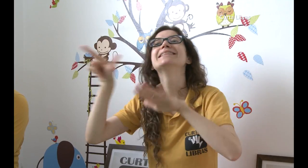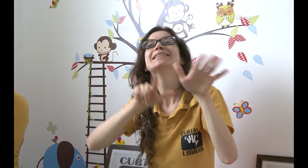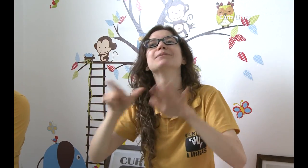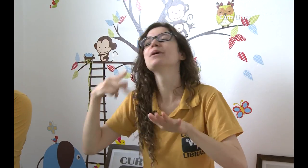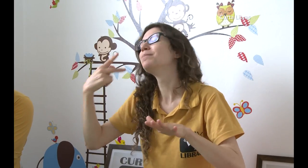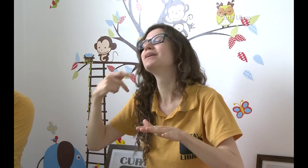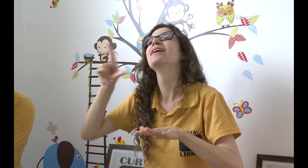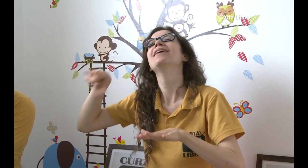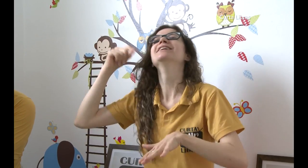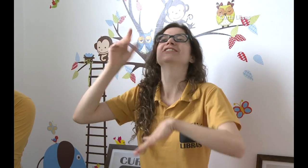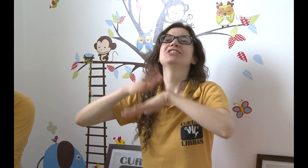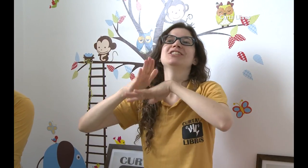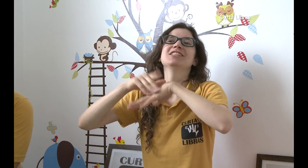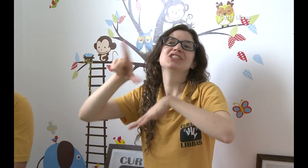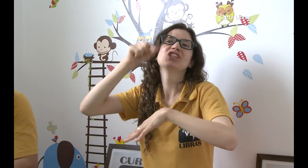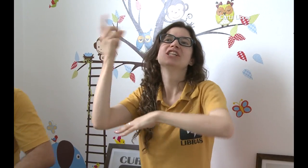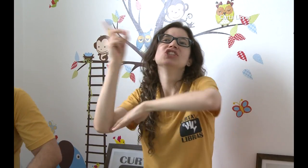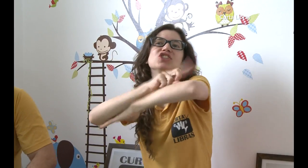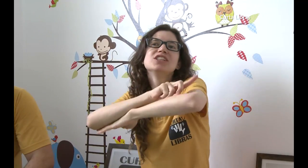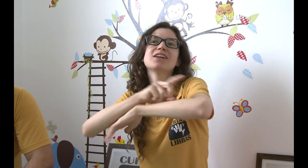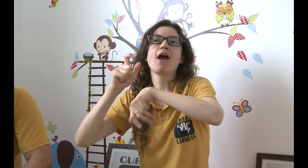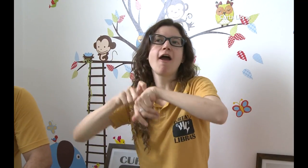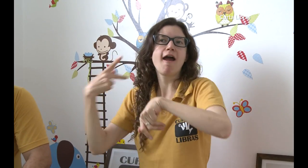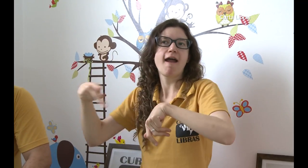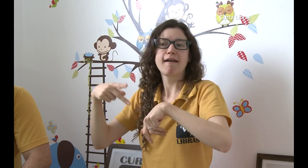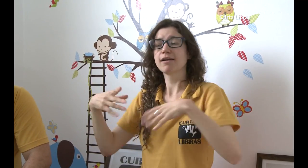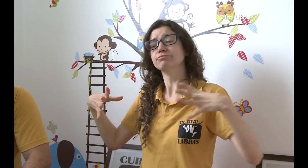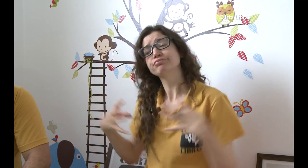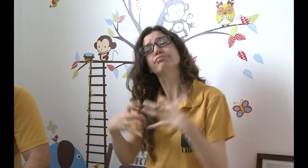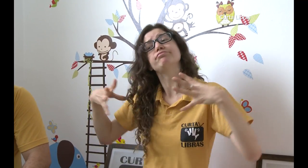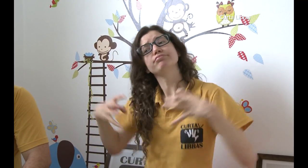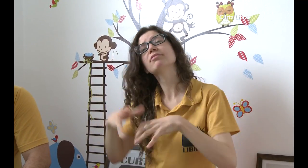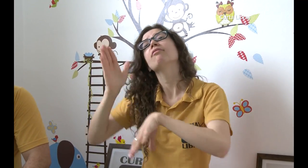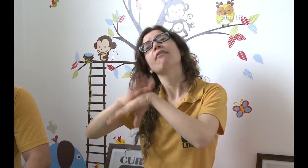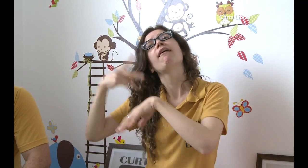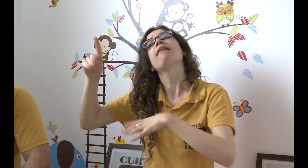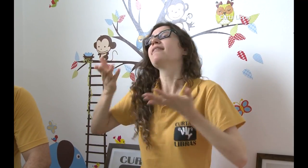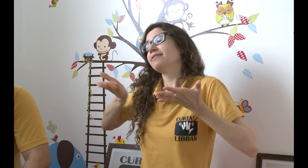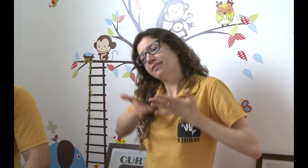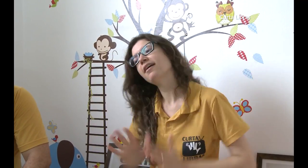quando iniciarem as contrações Significa que está na hora do bebê nascer E assim ele pode ser mais saudável